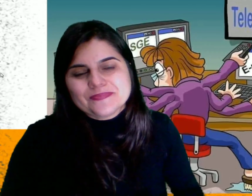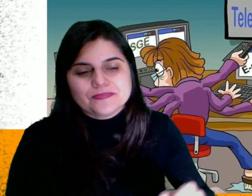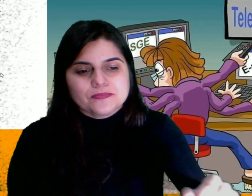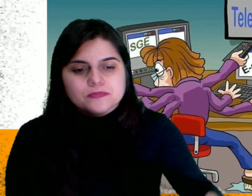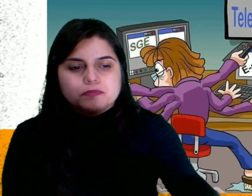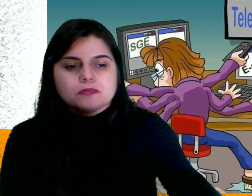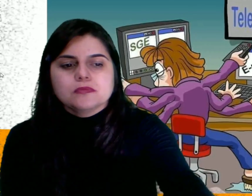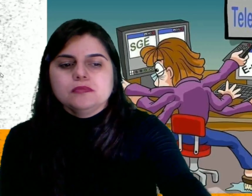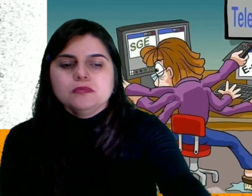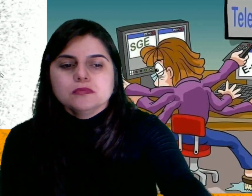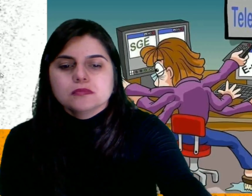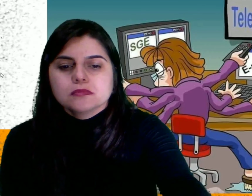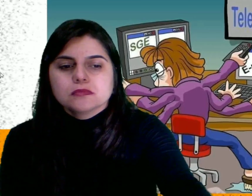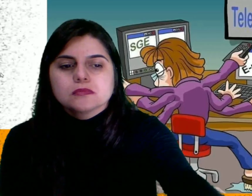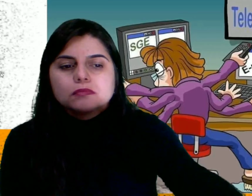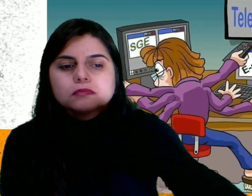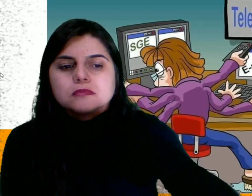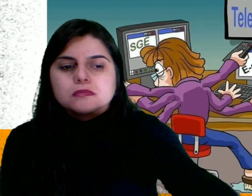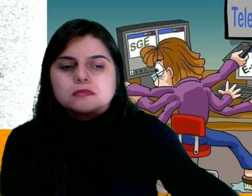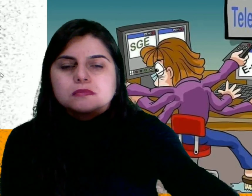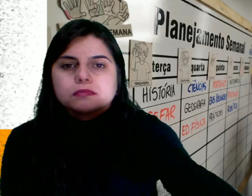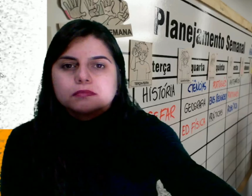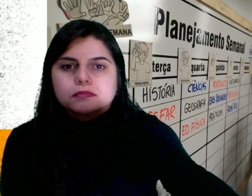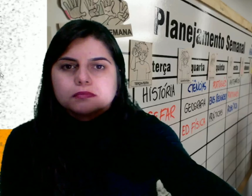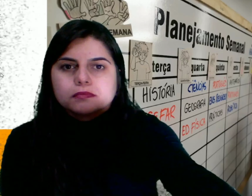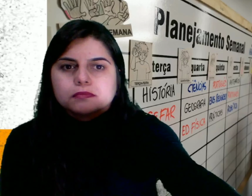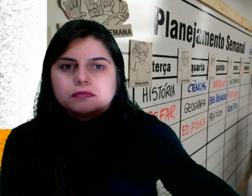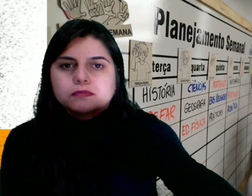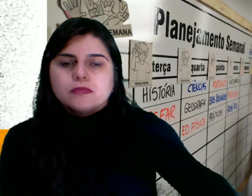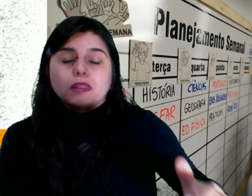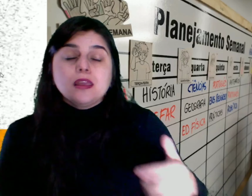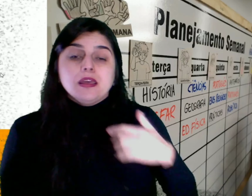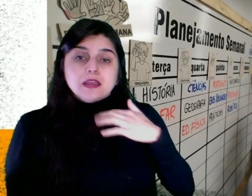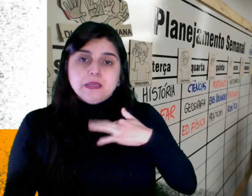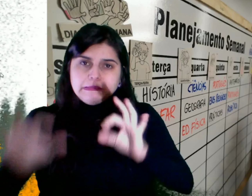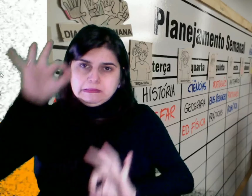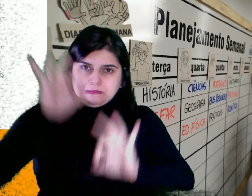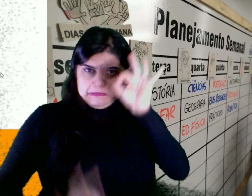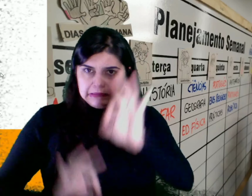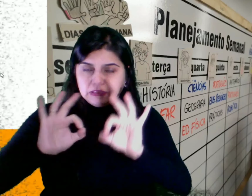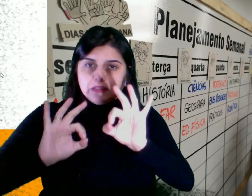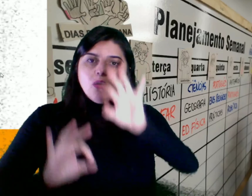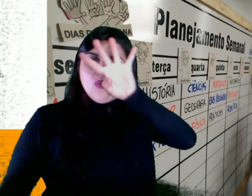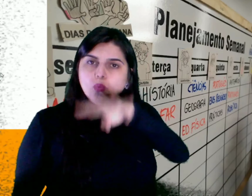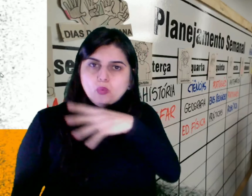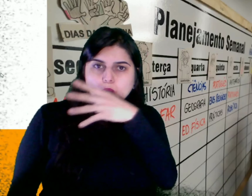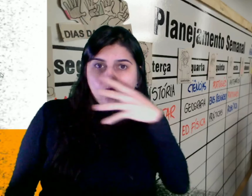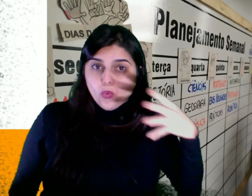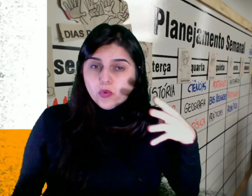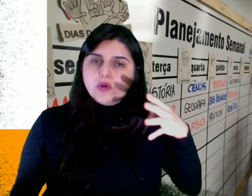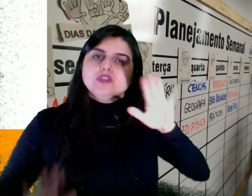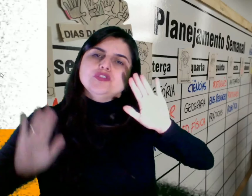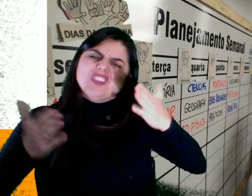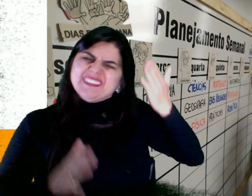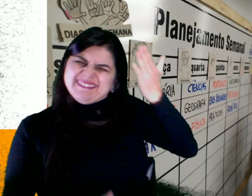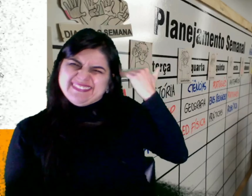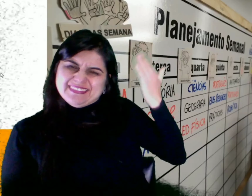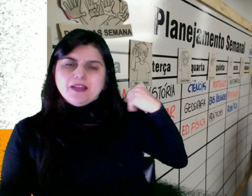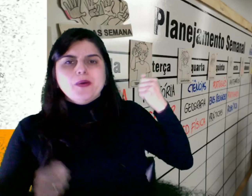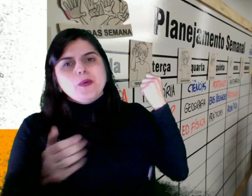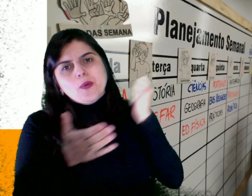Então eu vou mostrar para vocês um pouquinho de algumas imagens de como foi um resumo da nossa semana.